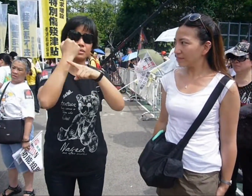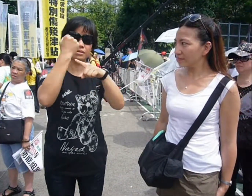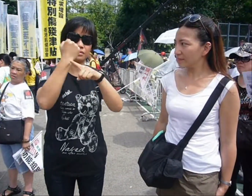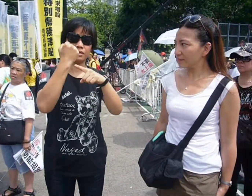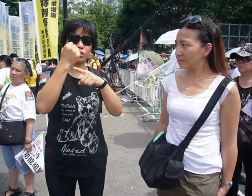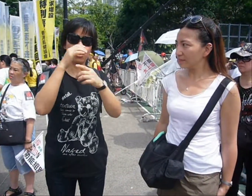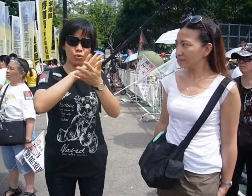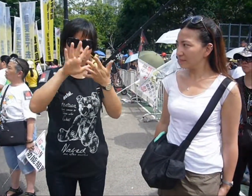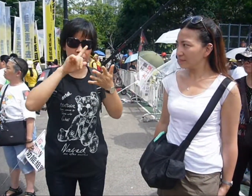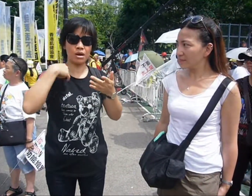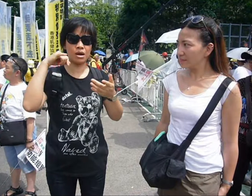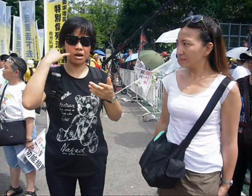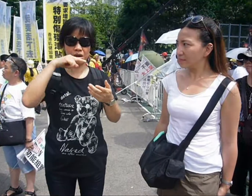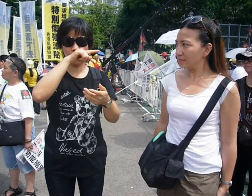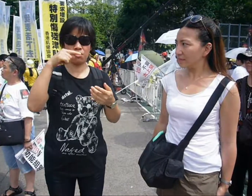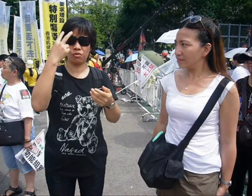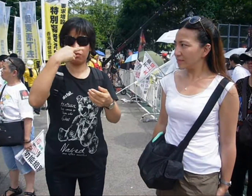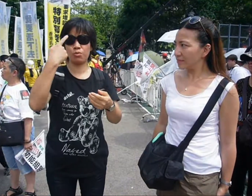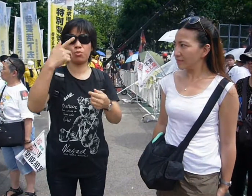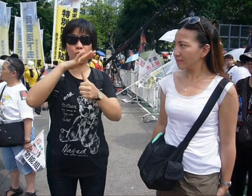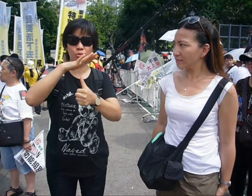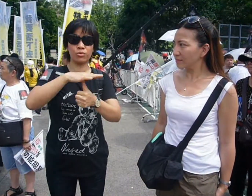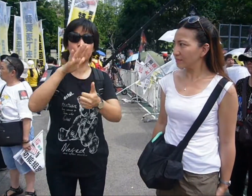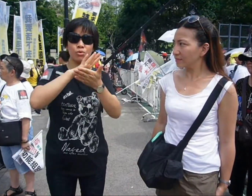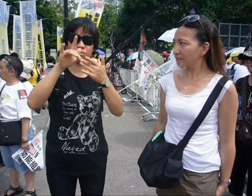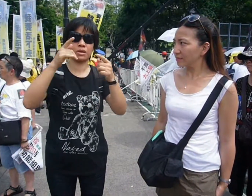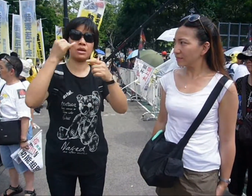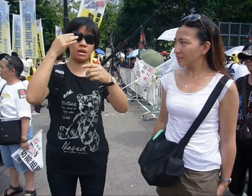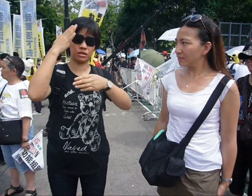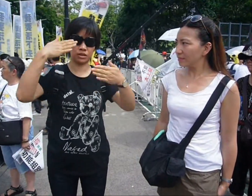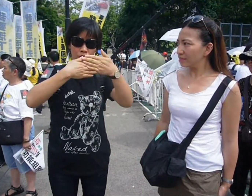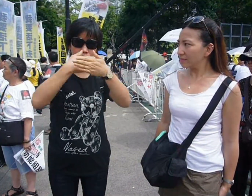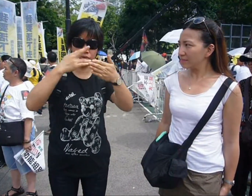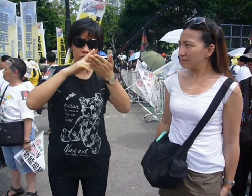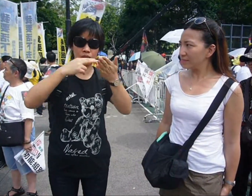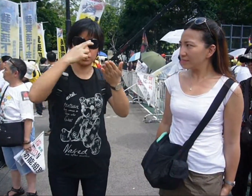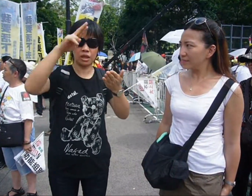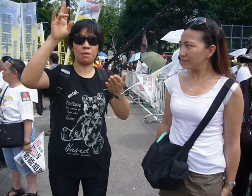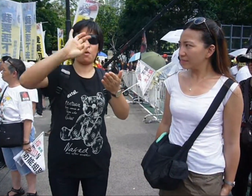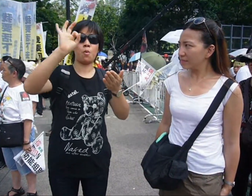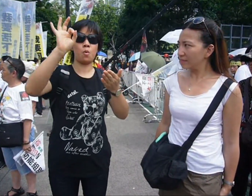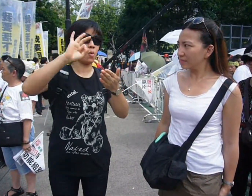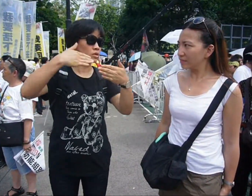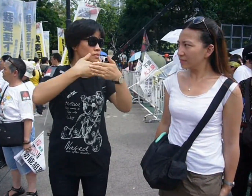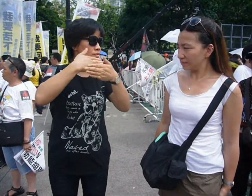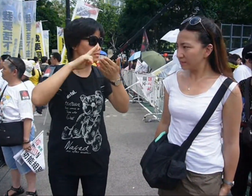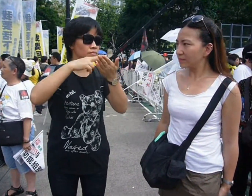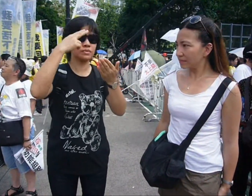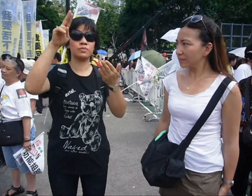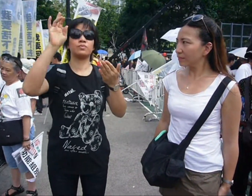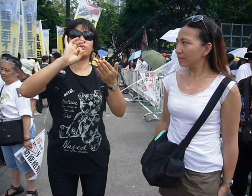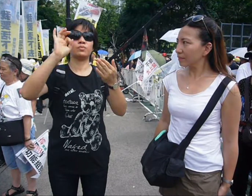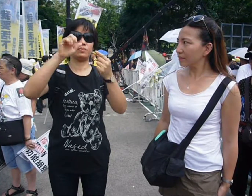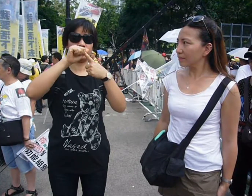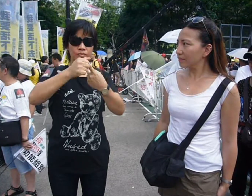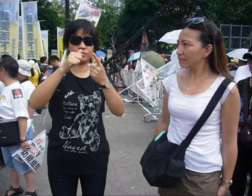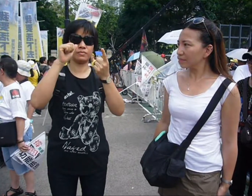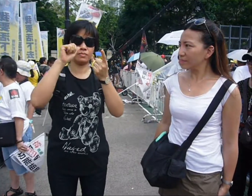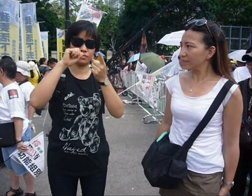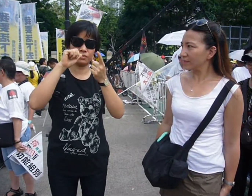銅鑼灣入口入嚟啦，麻煩曬。 好，大家企定咗嘅朋友仔咧，咁我哋不如了解我哋依家身處嘅環境先。我哋嘅球場兩